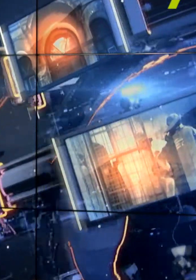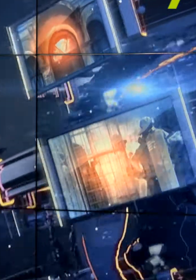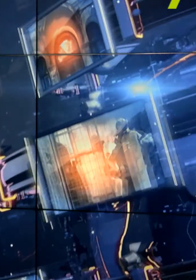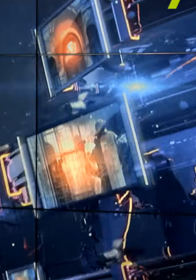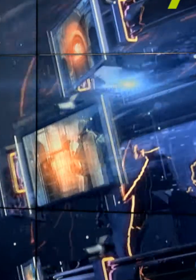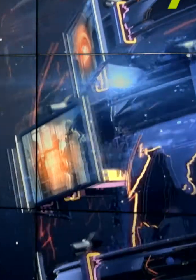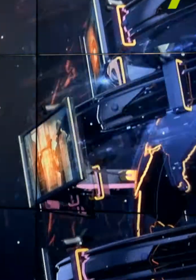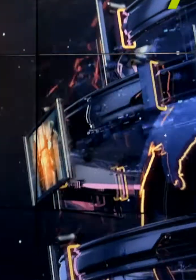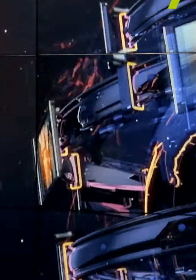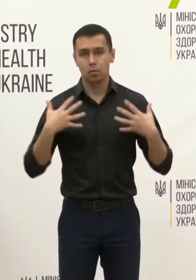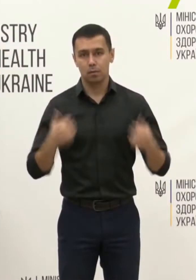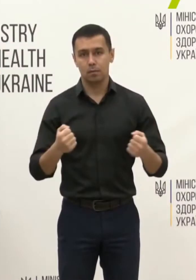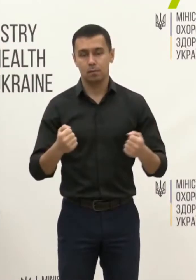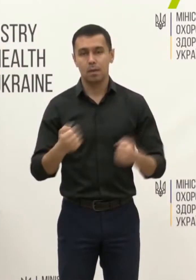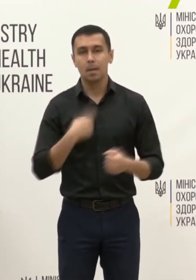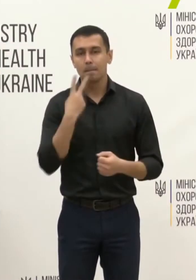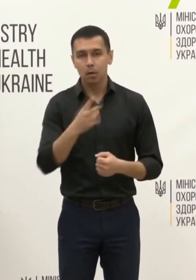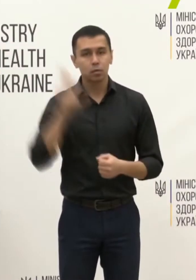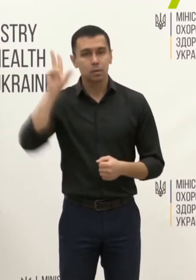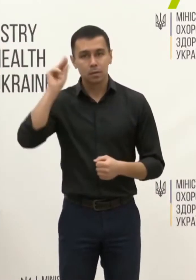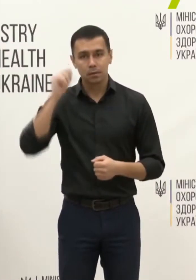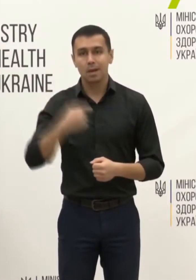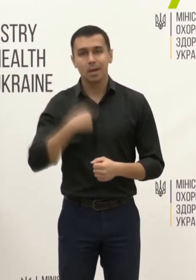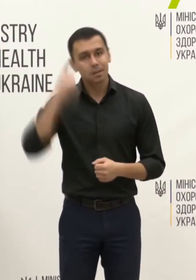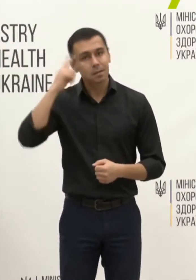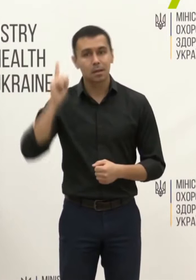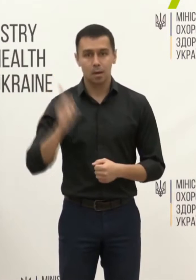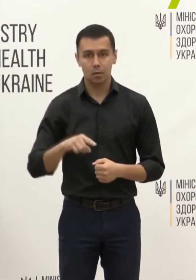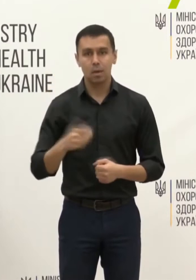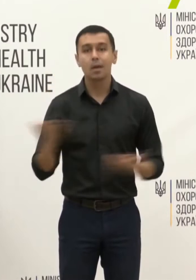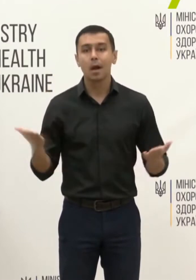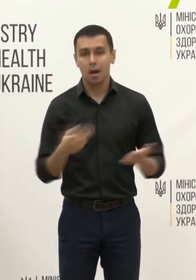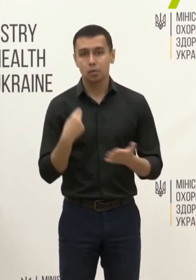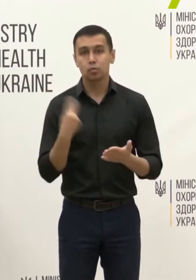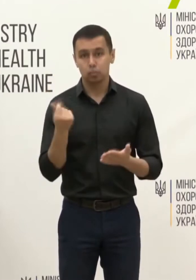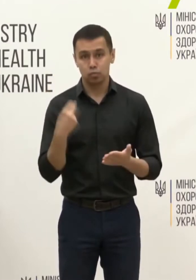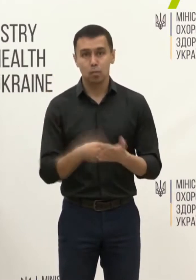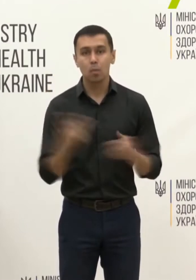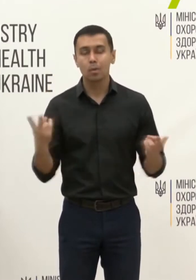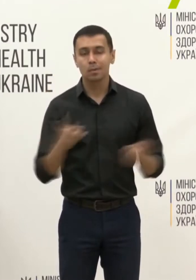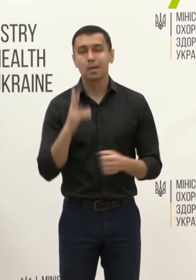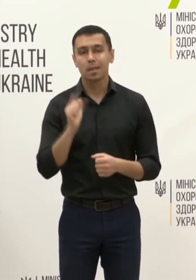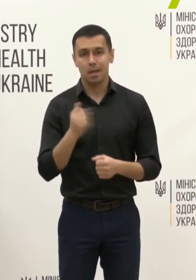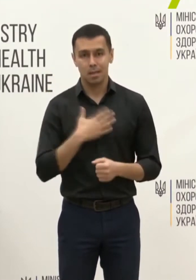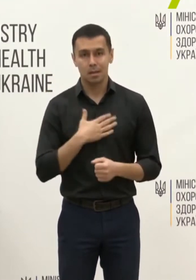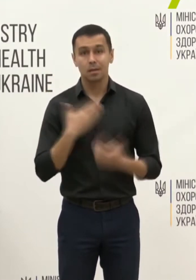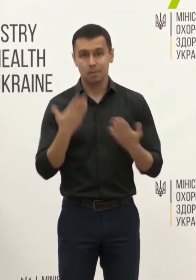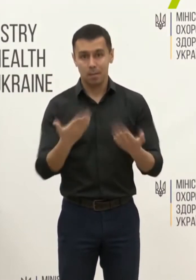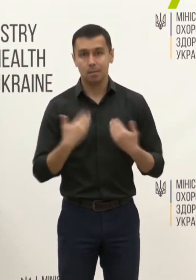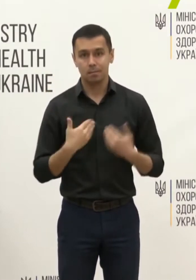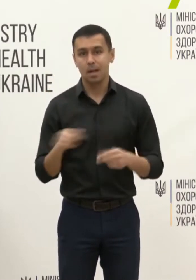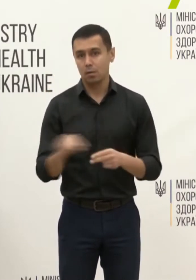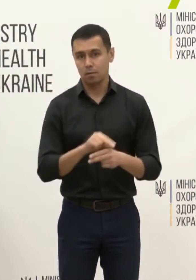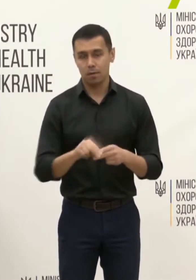Прошу. Я бачу цифри, і я знаю, яка сума потрібна на наше з вами